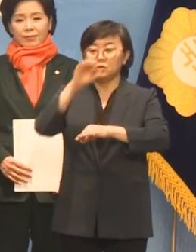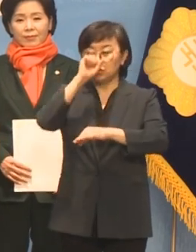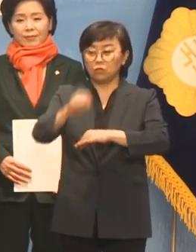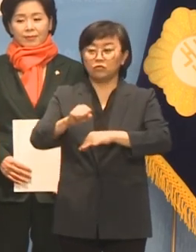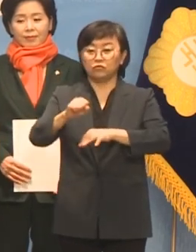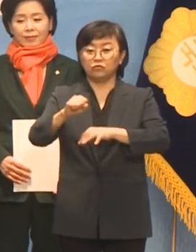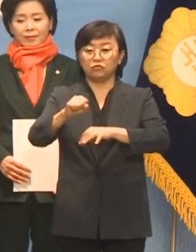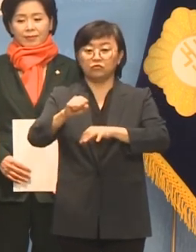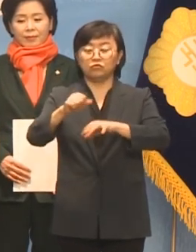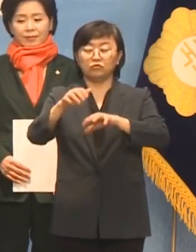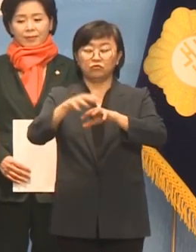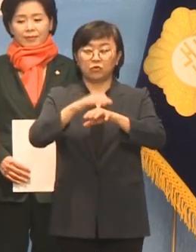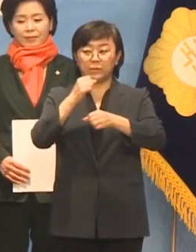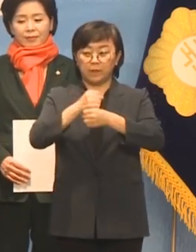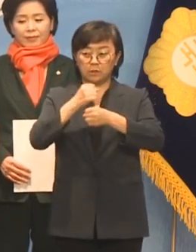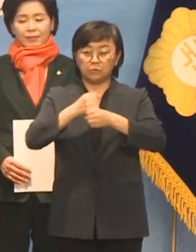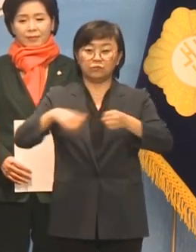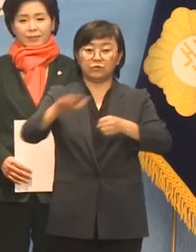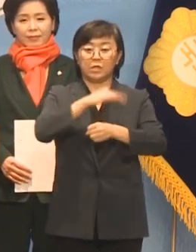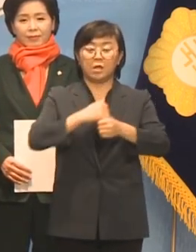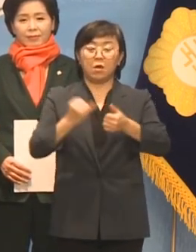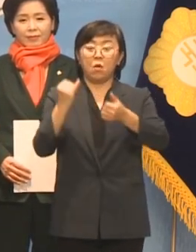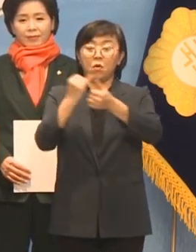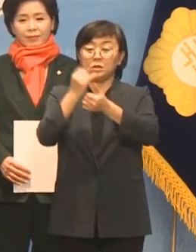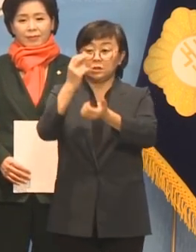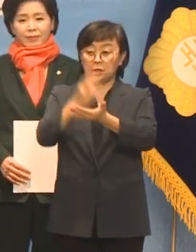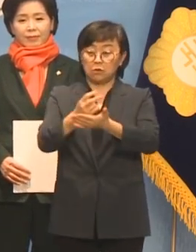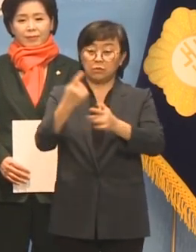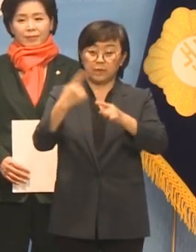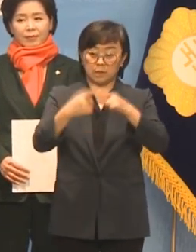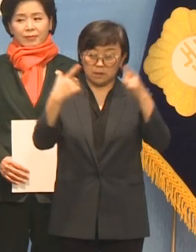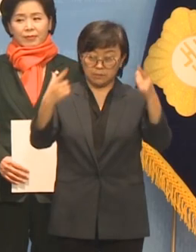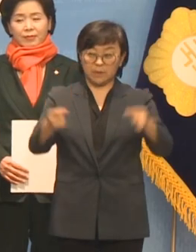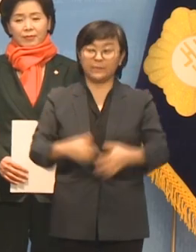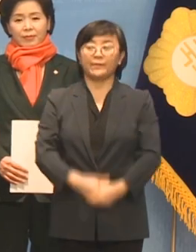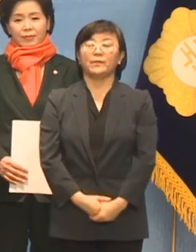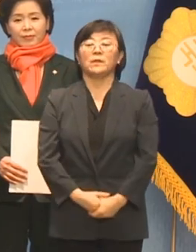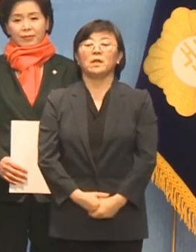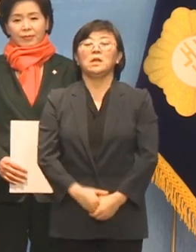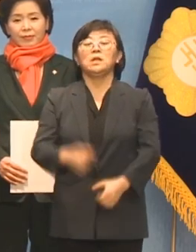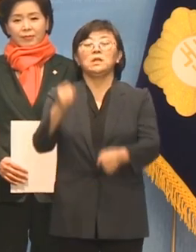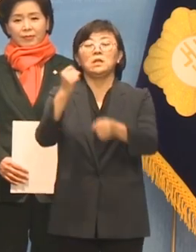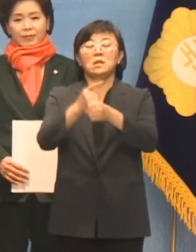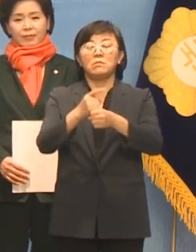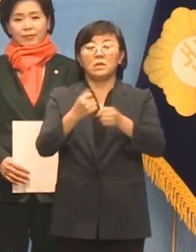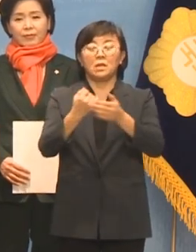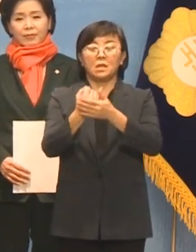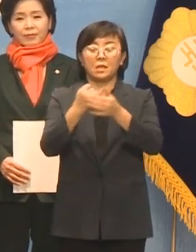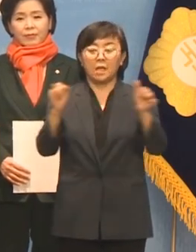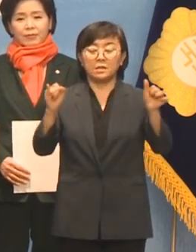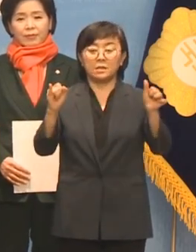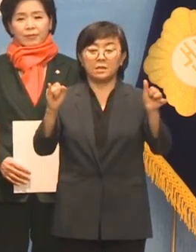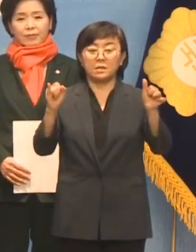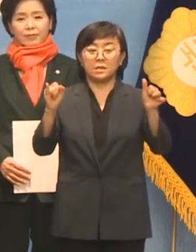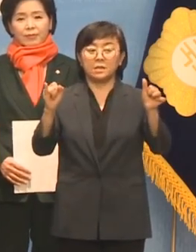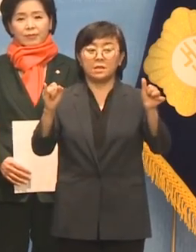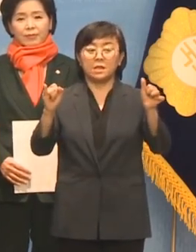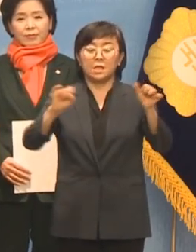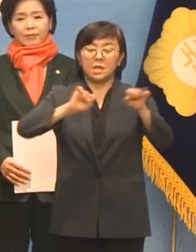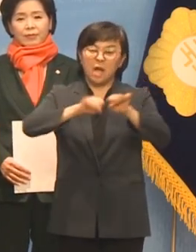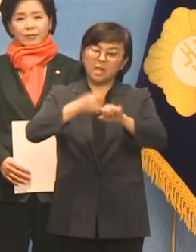구조를 만듭니다. 우리의 혼인제도도 마찬가지입니다. 이미 파탄난 혼인관계를